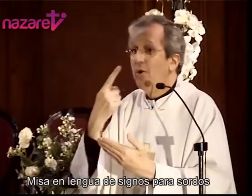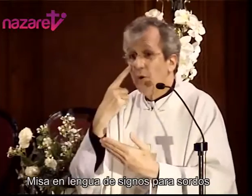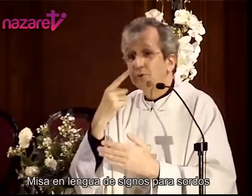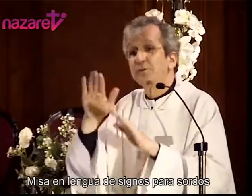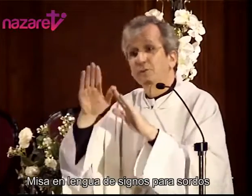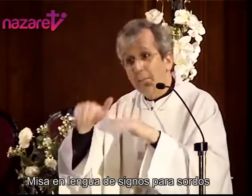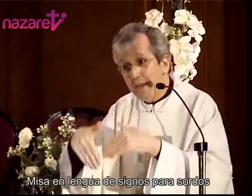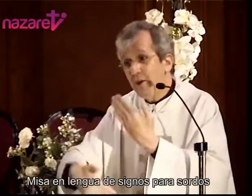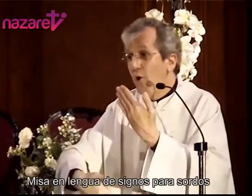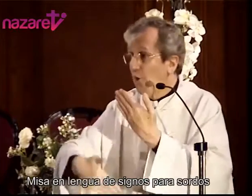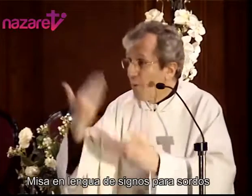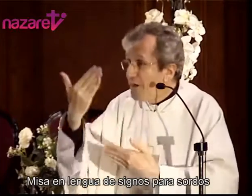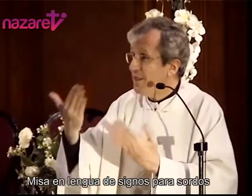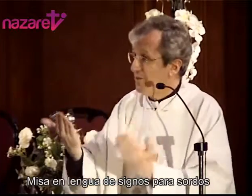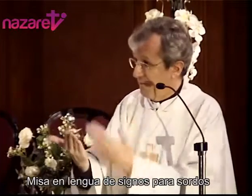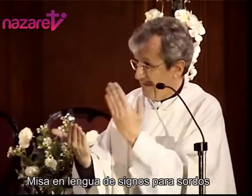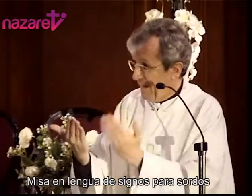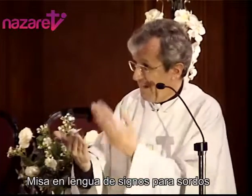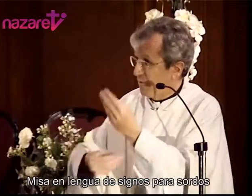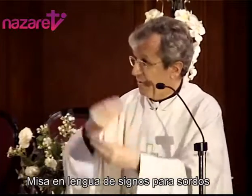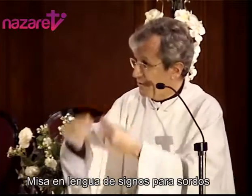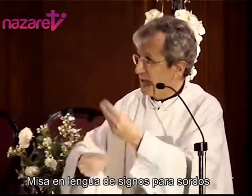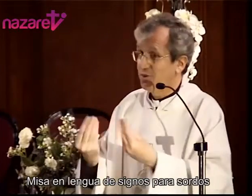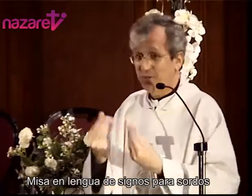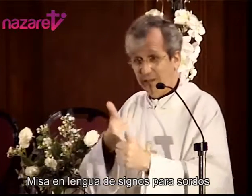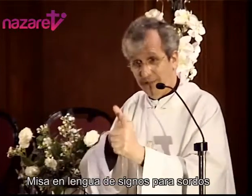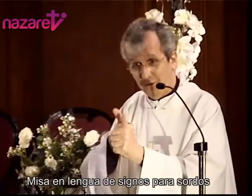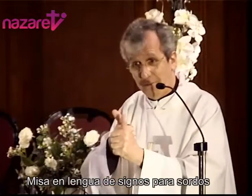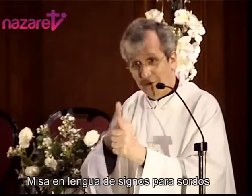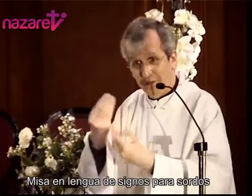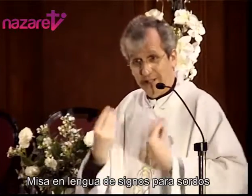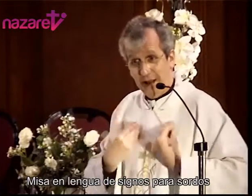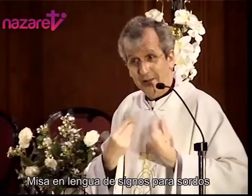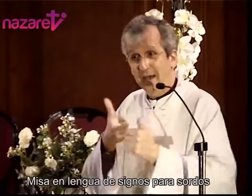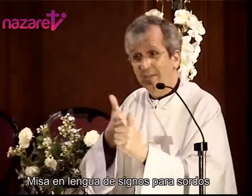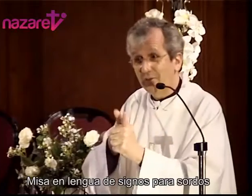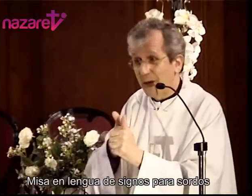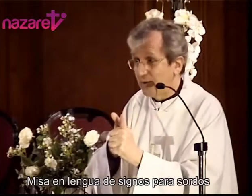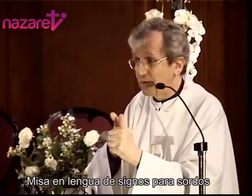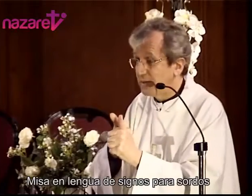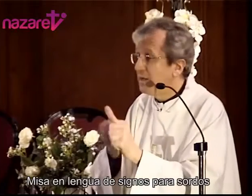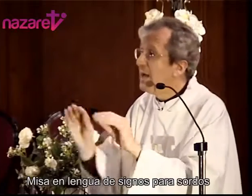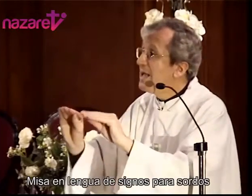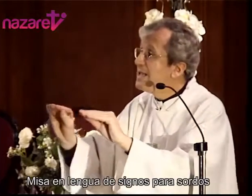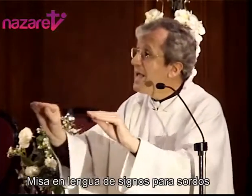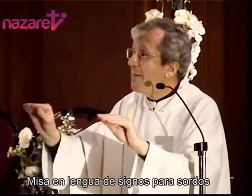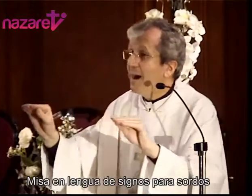hemos visto también como inicio del libro de los Hechos de los Apóstoles, de la vida de los apóstoles. Llama a